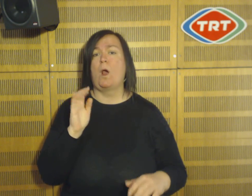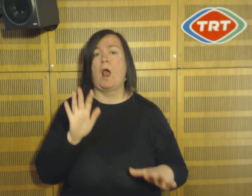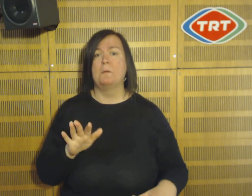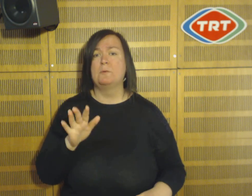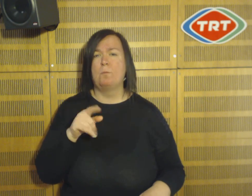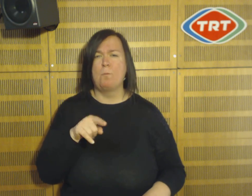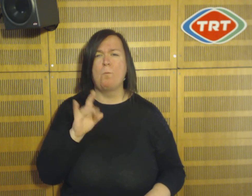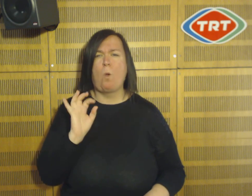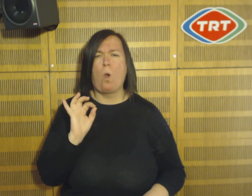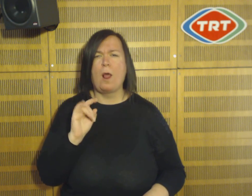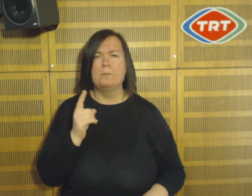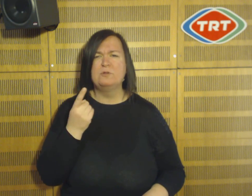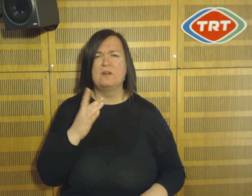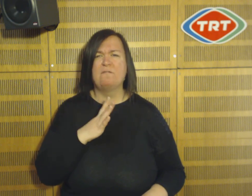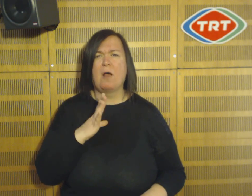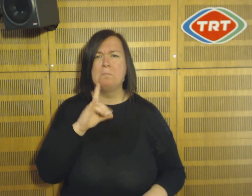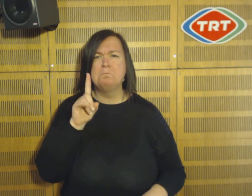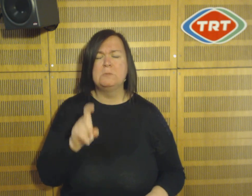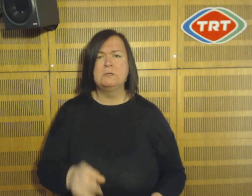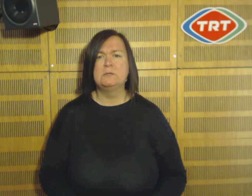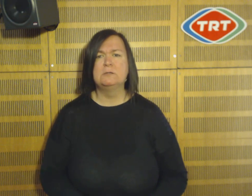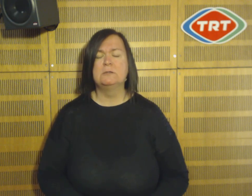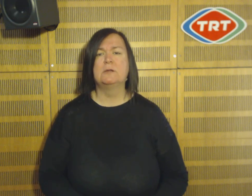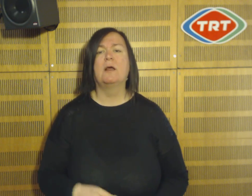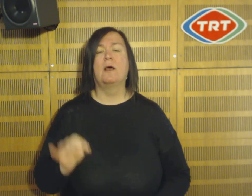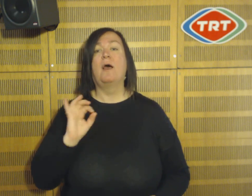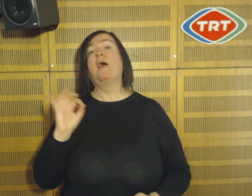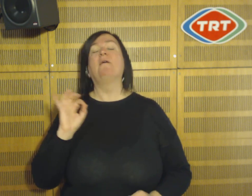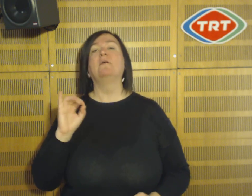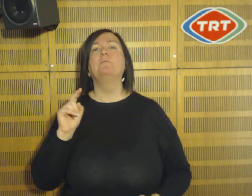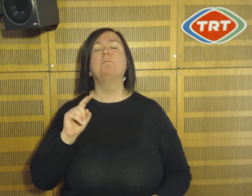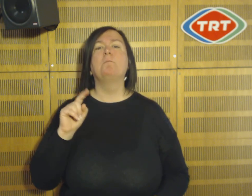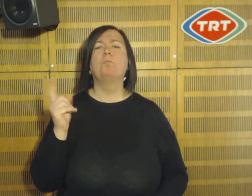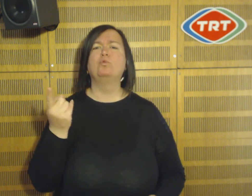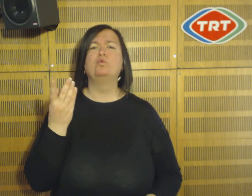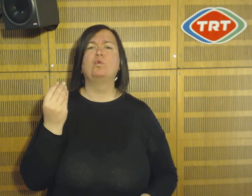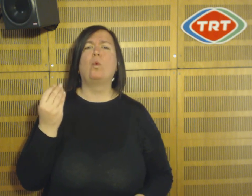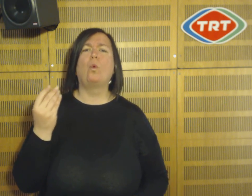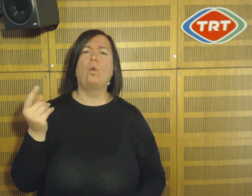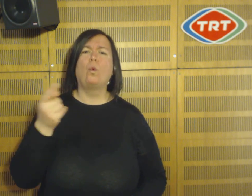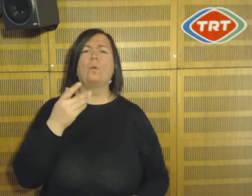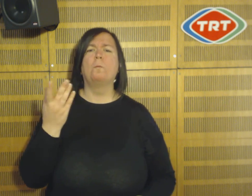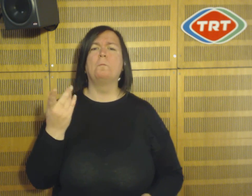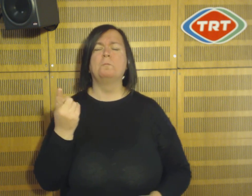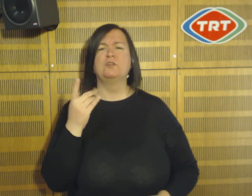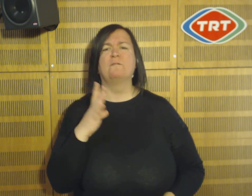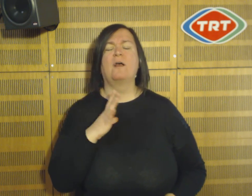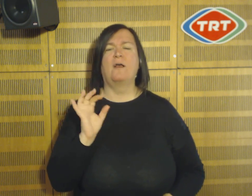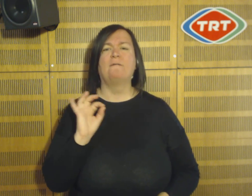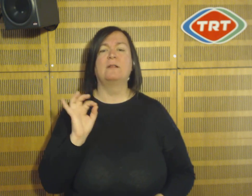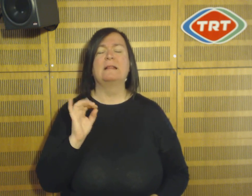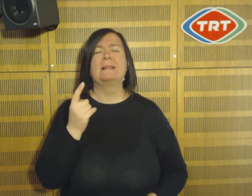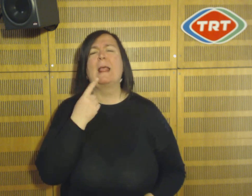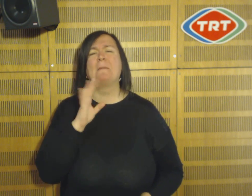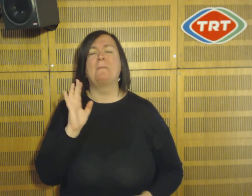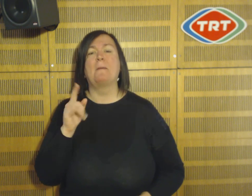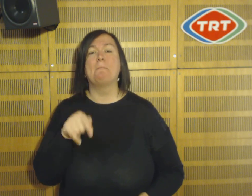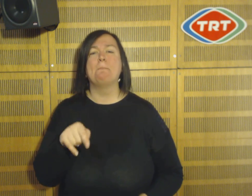mi böyle vakalar da var mı Eee Evet yani böyle bir çoğunluk olarak böyle bir şey var eee diyemeyiz ama böyle şeyler de